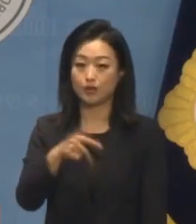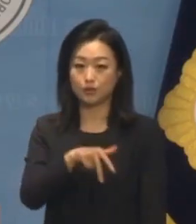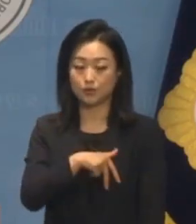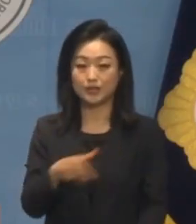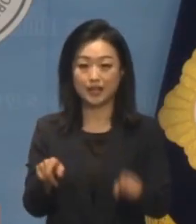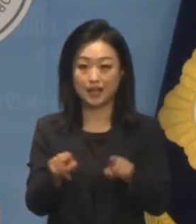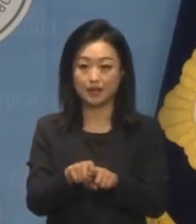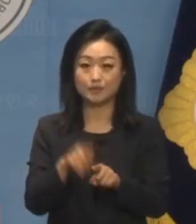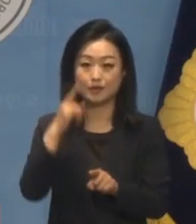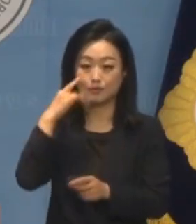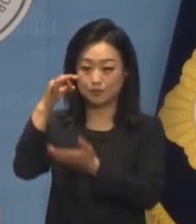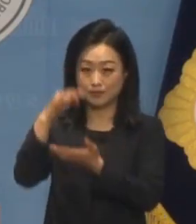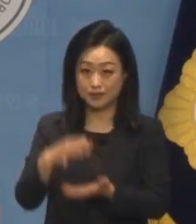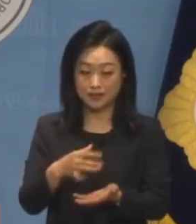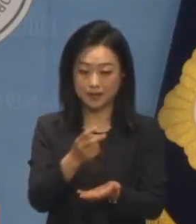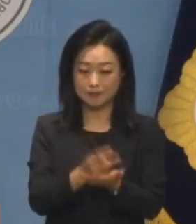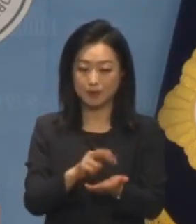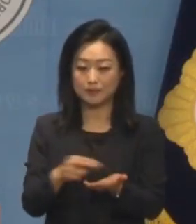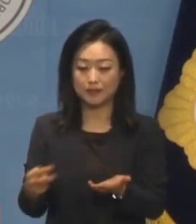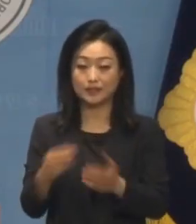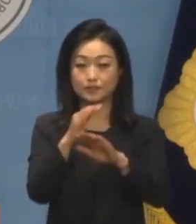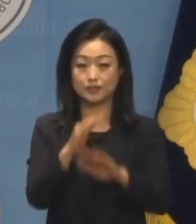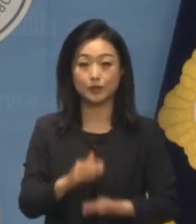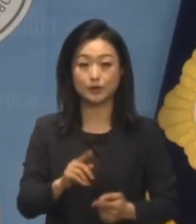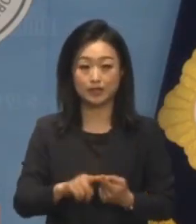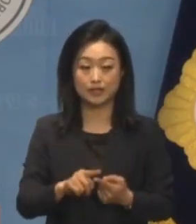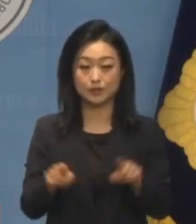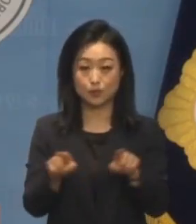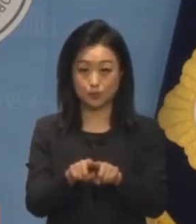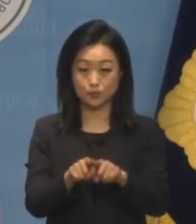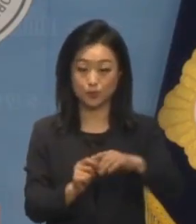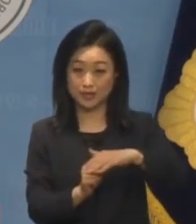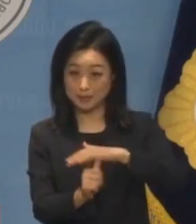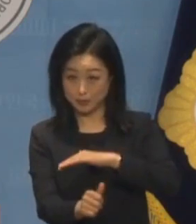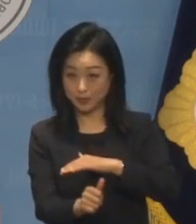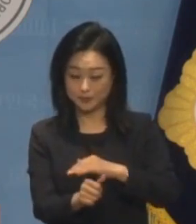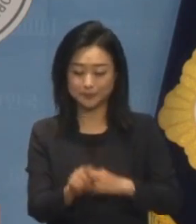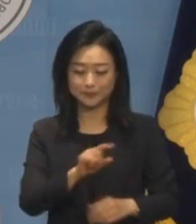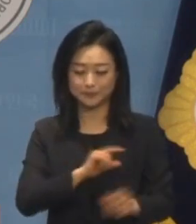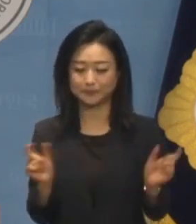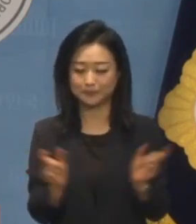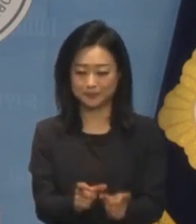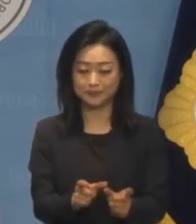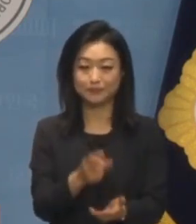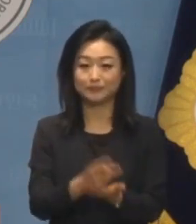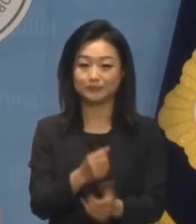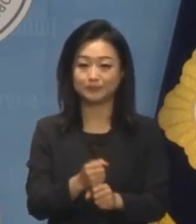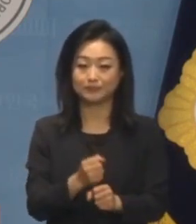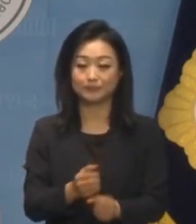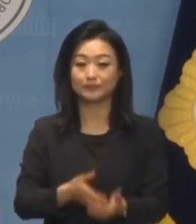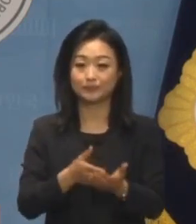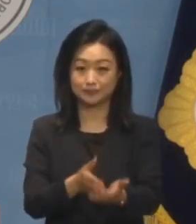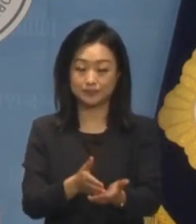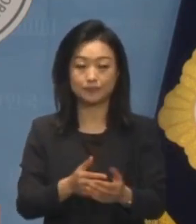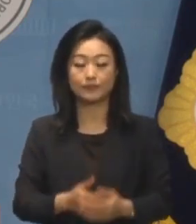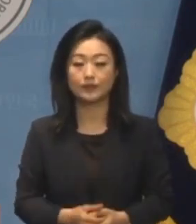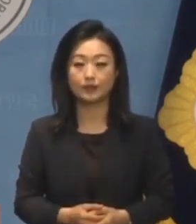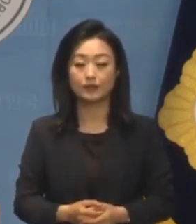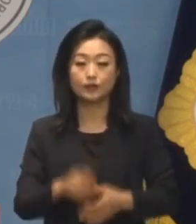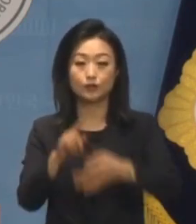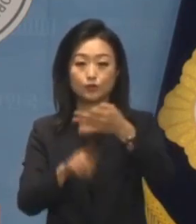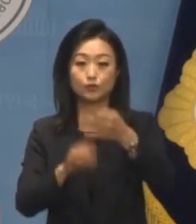및 증여세법 일부 개정 법률안을 공동 대표 발의했습니다. 윤석열 정부는 올해 7월